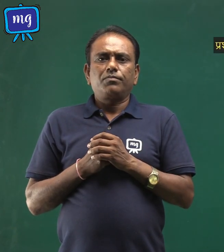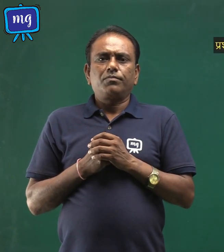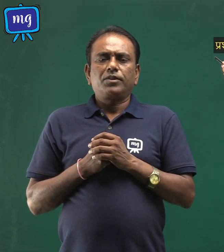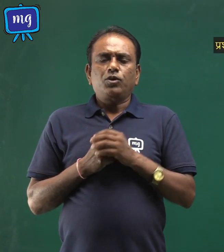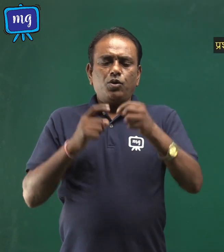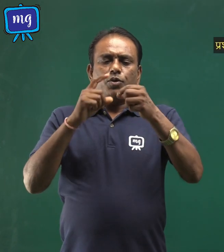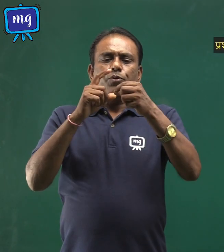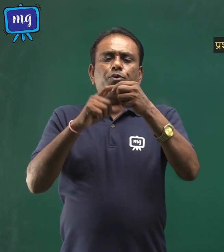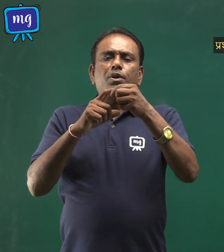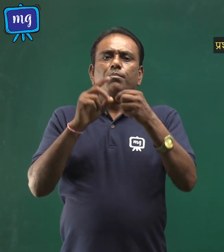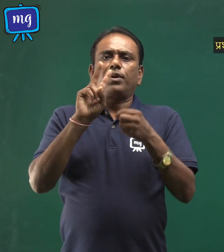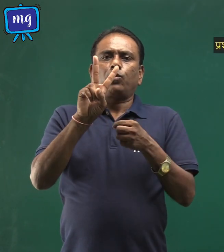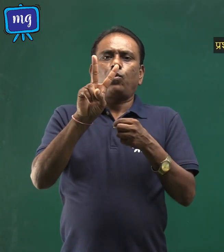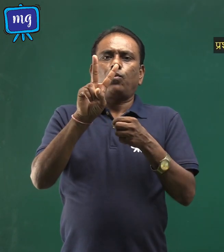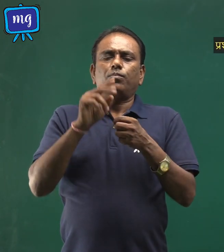प्रश्न नंबर दो,